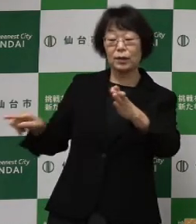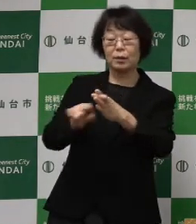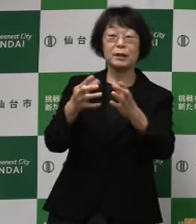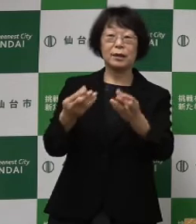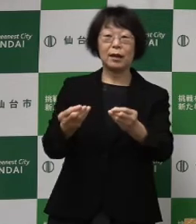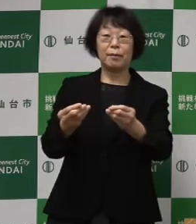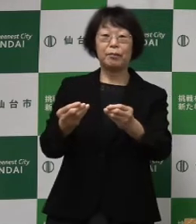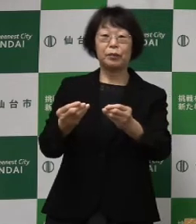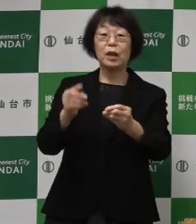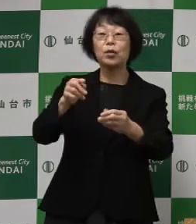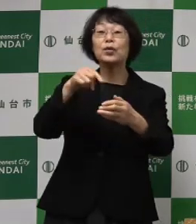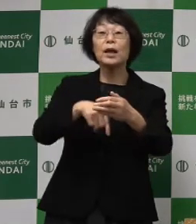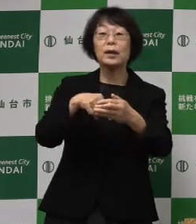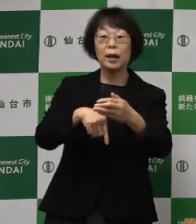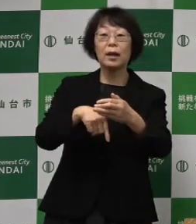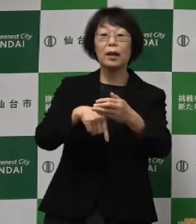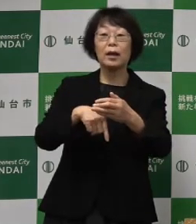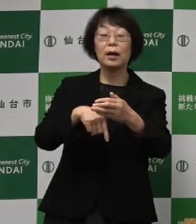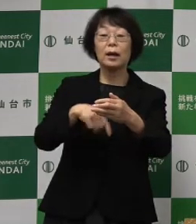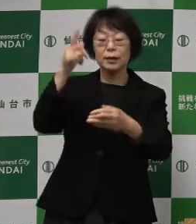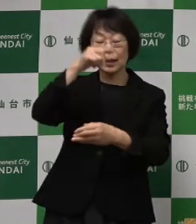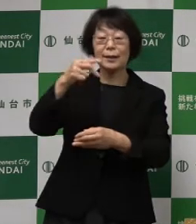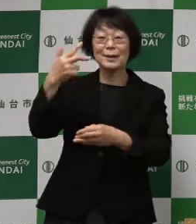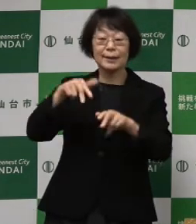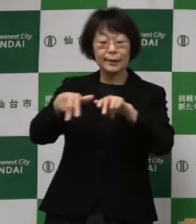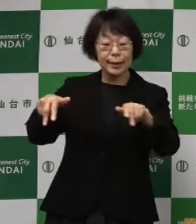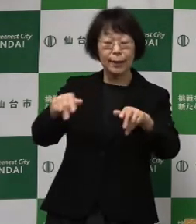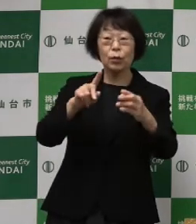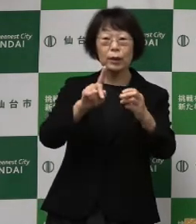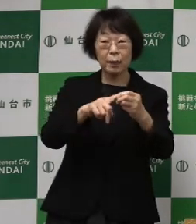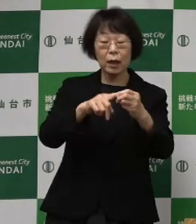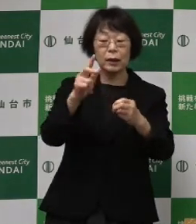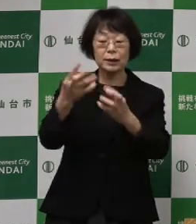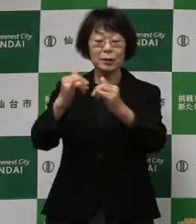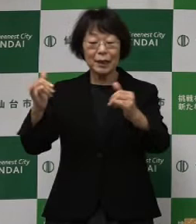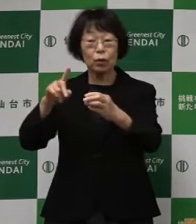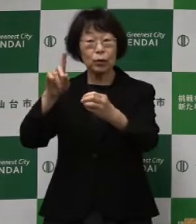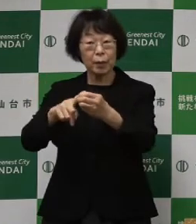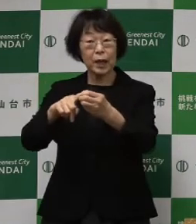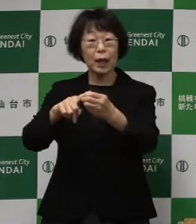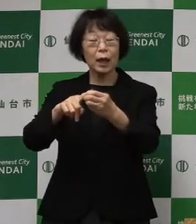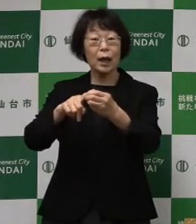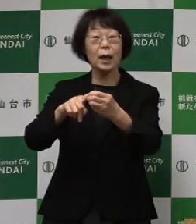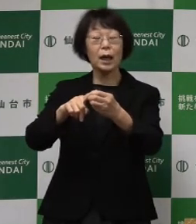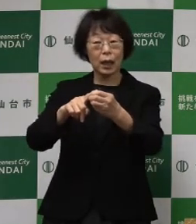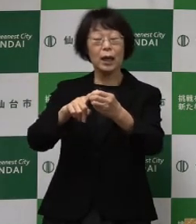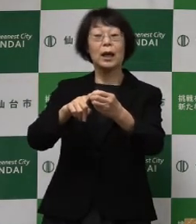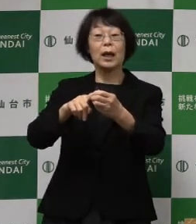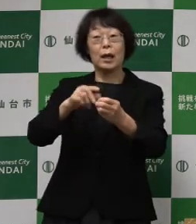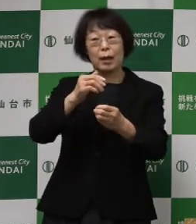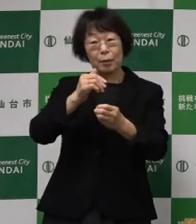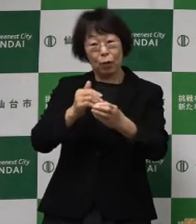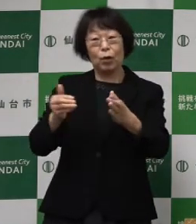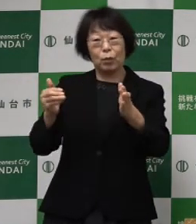。そういう中で、仙台市政のために、市民のために、最良であること、これを